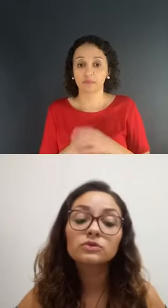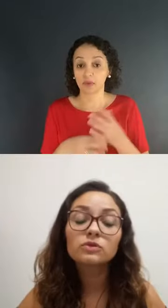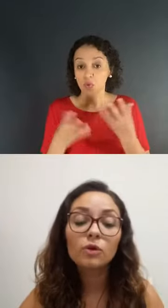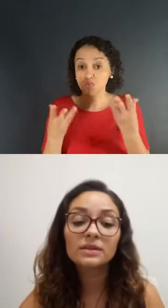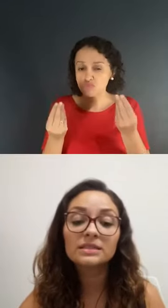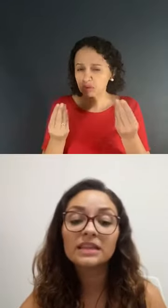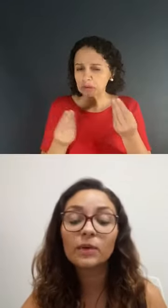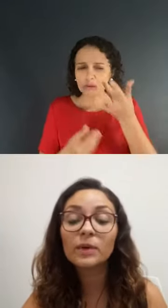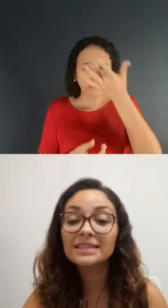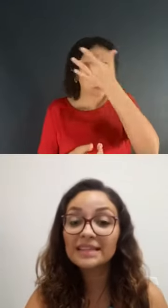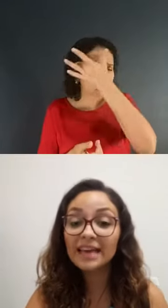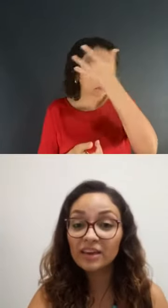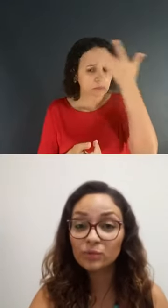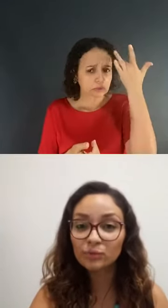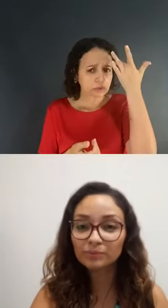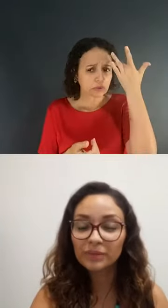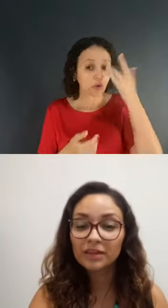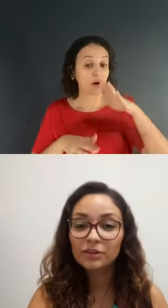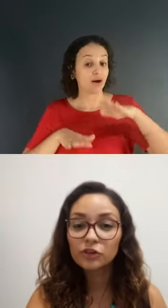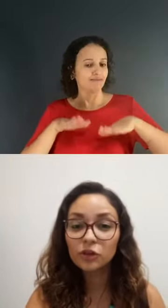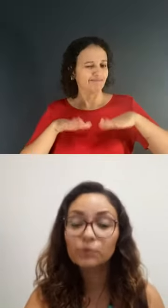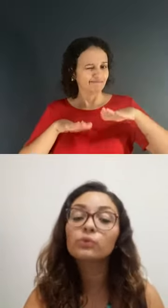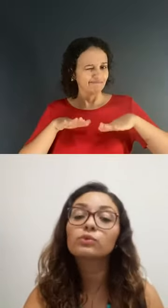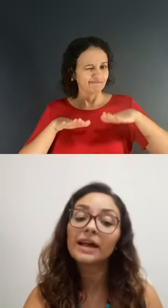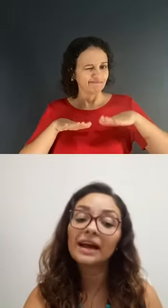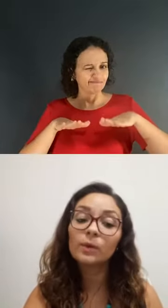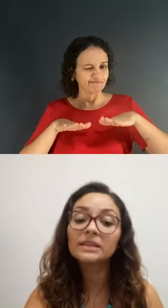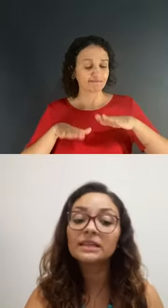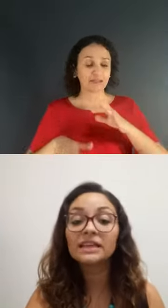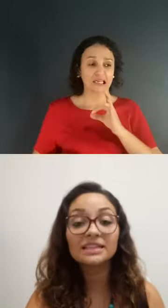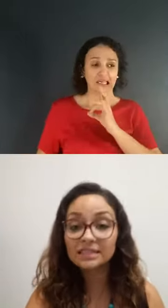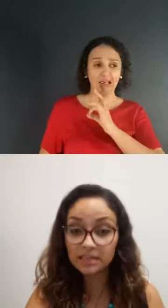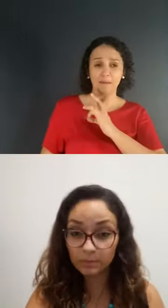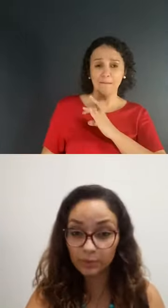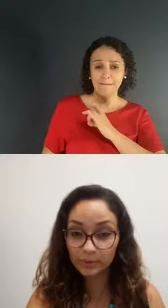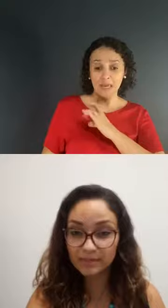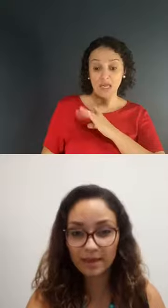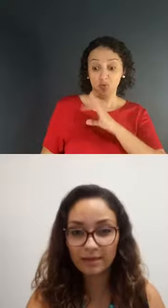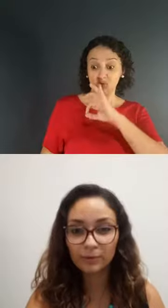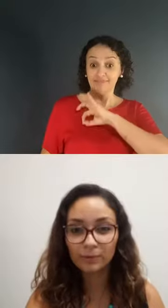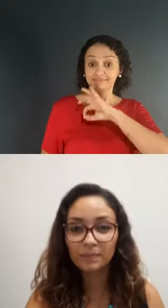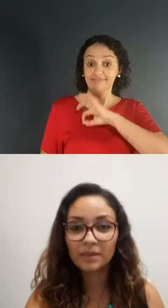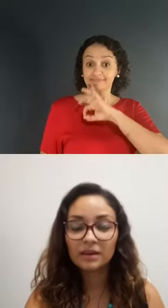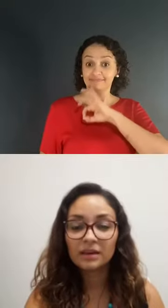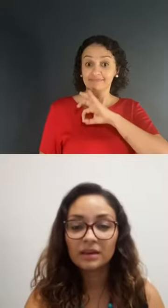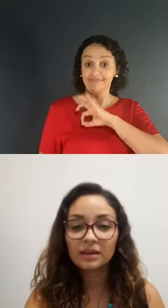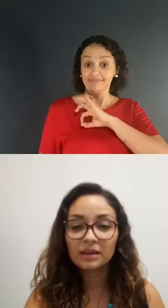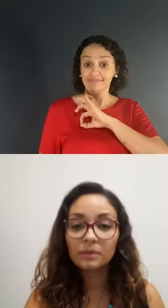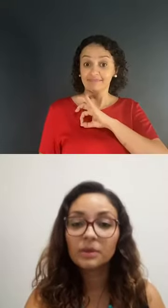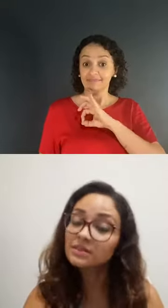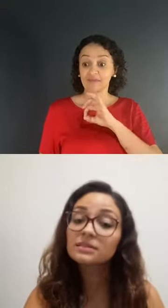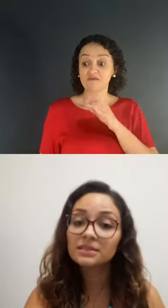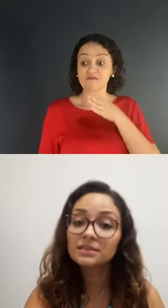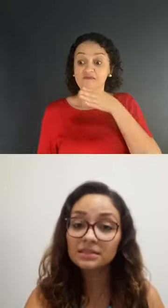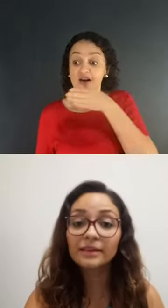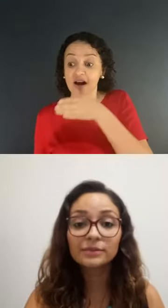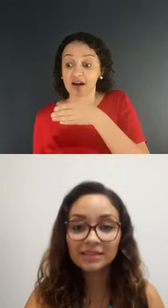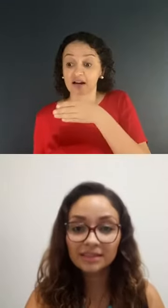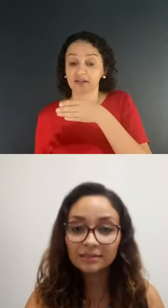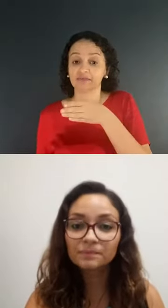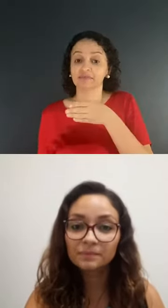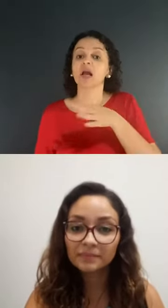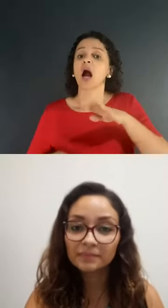Muitas pessoas têm o receio de procurar uma delegacia, por um exemplo. E muitas vezes é